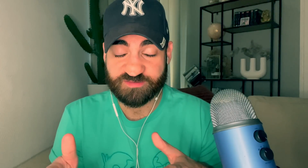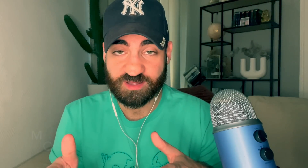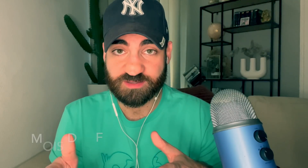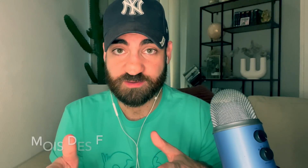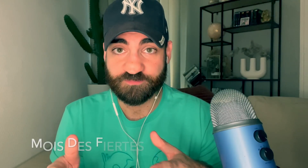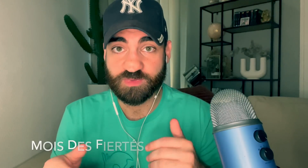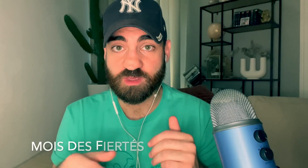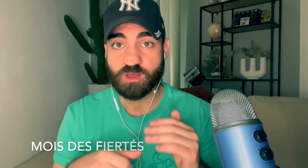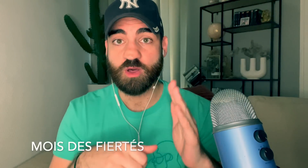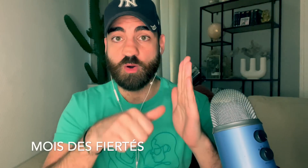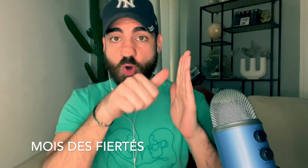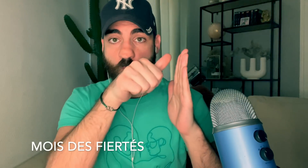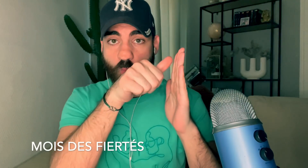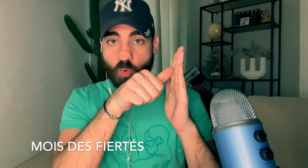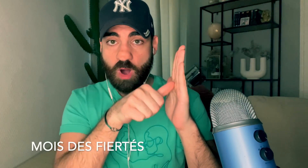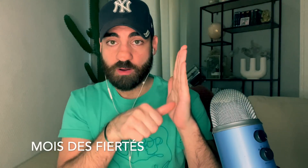fiertés. Mois,